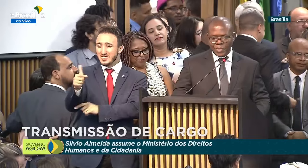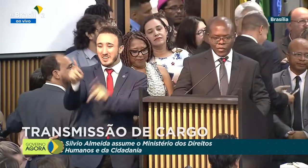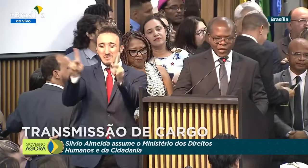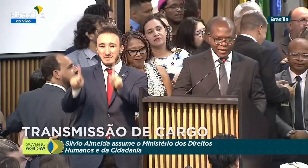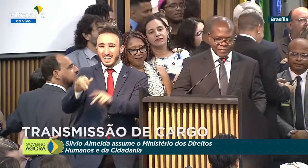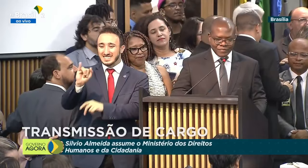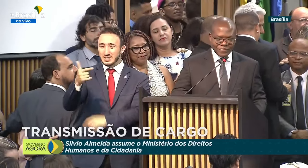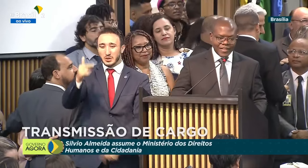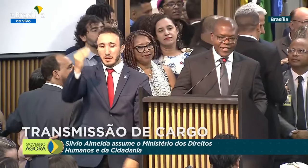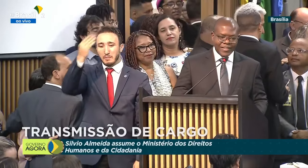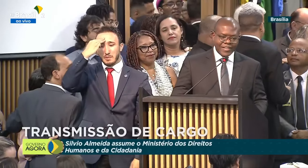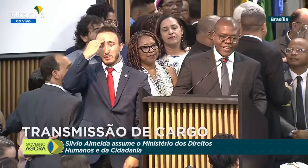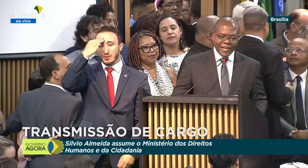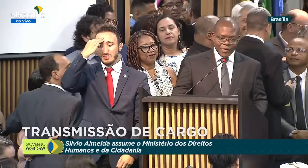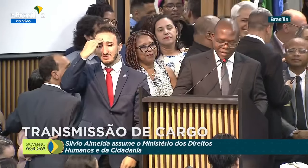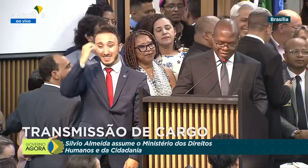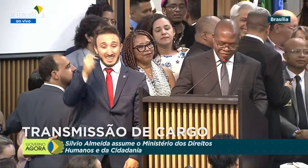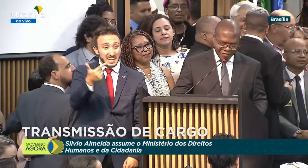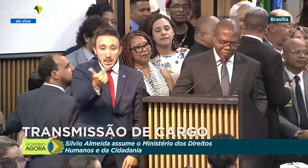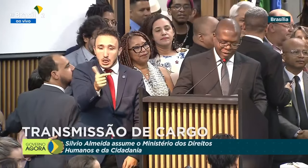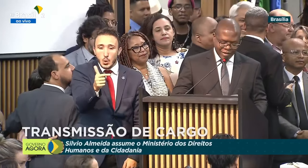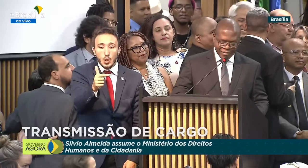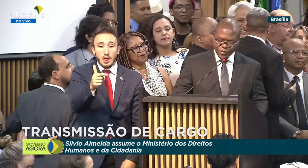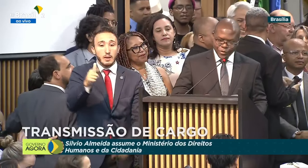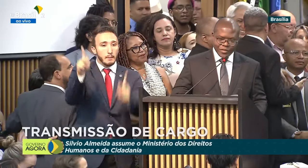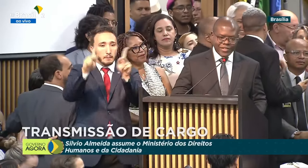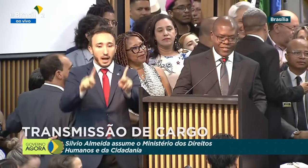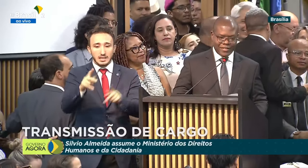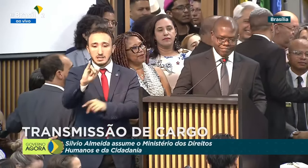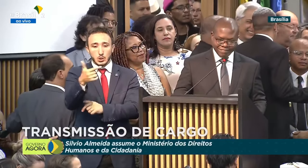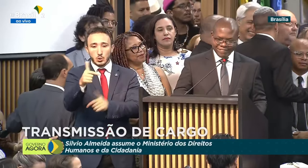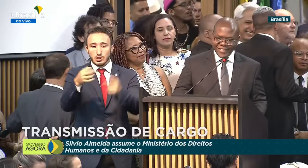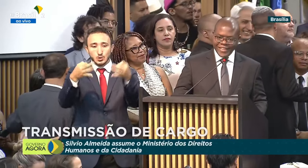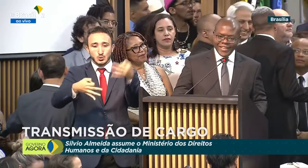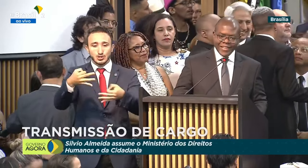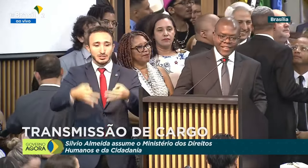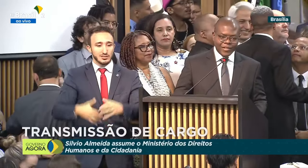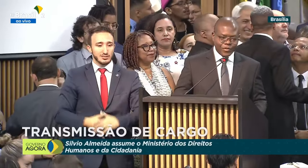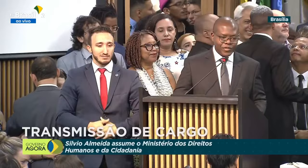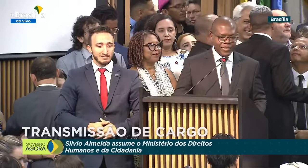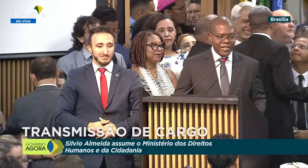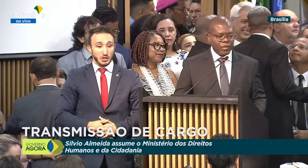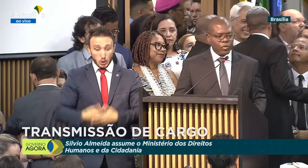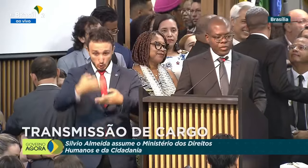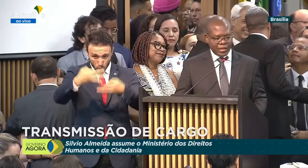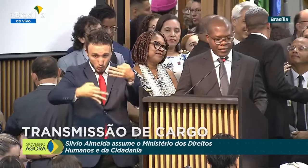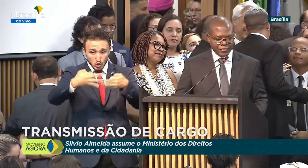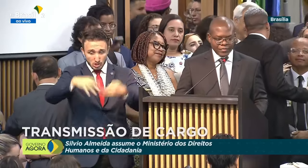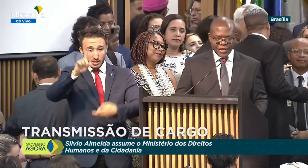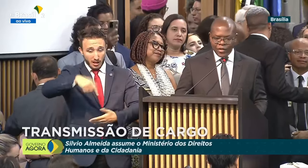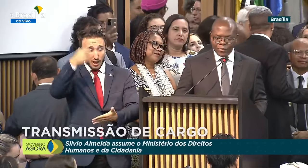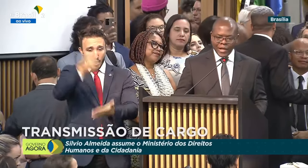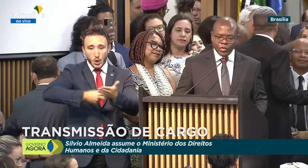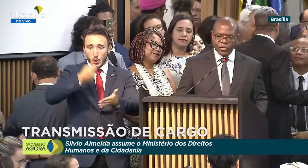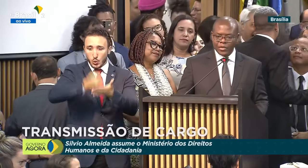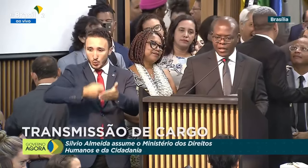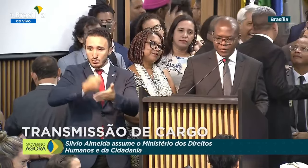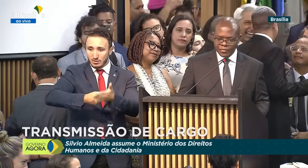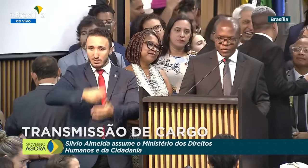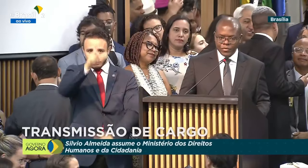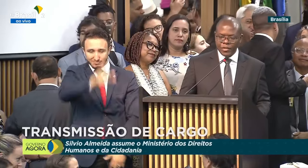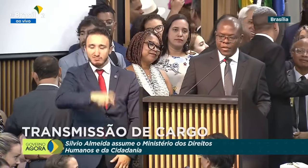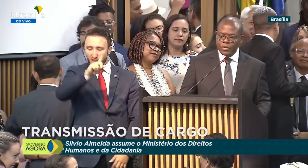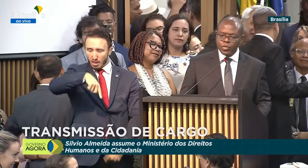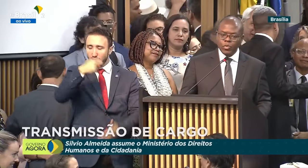sem memória e não há passe em justiça e justiça luta ele era homem da